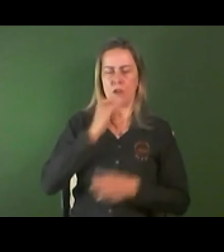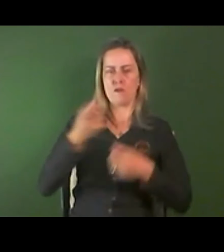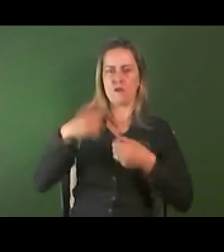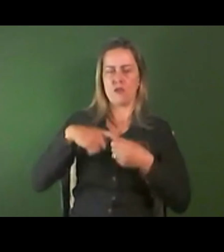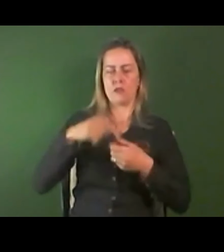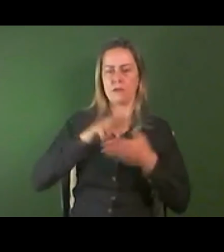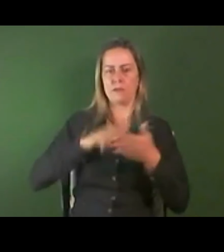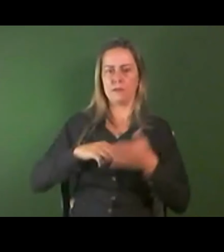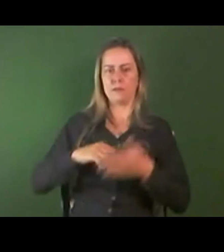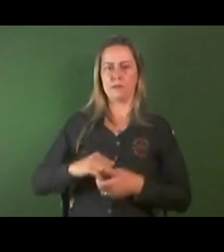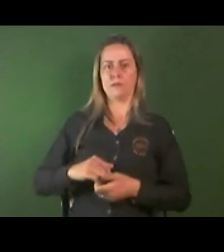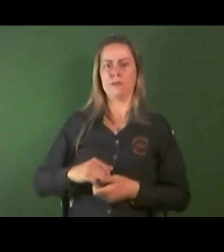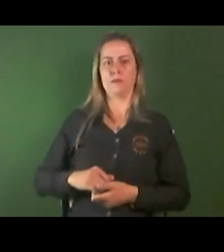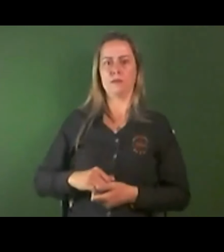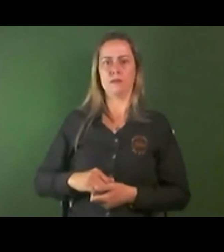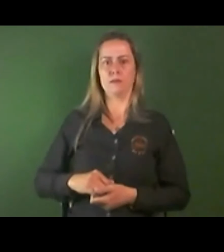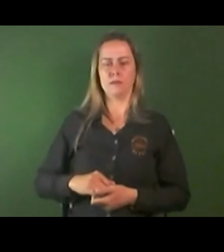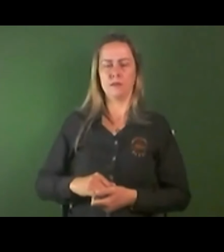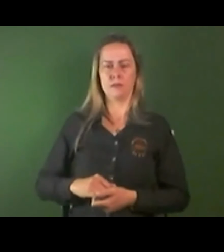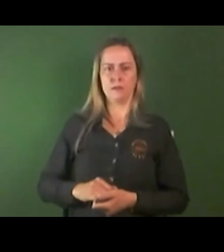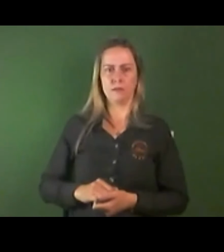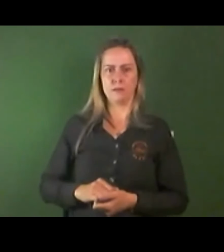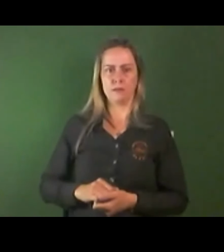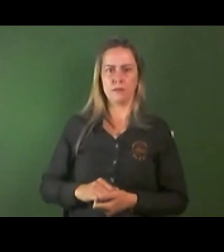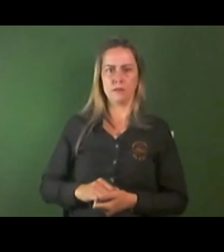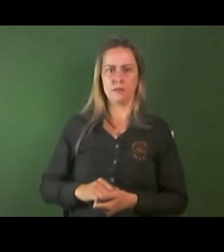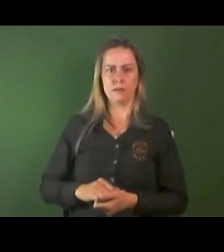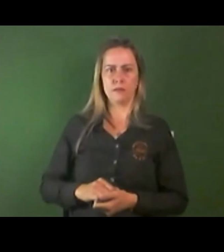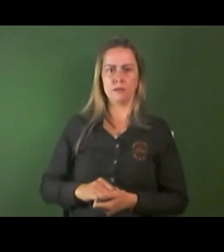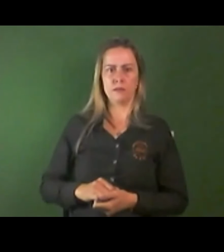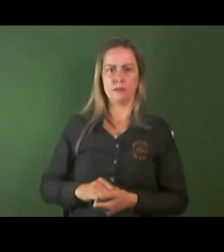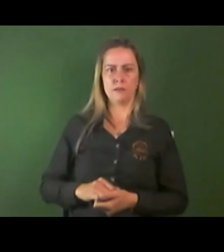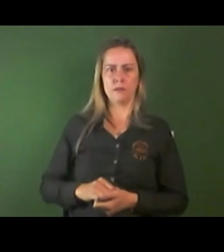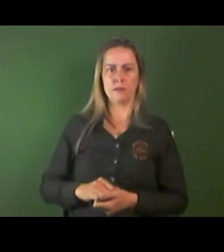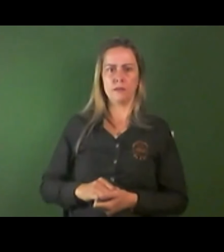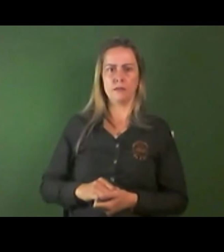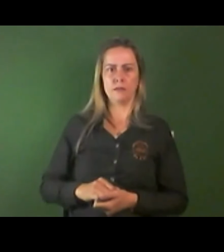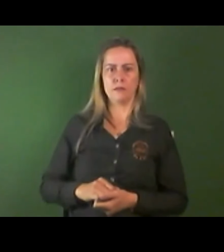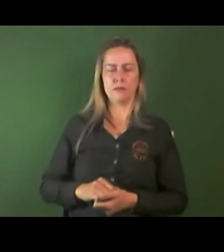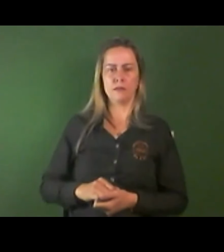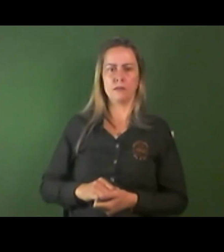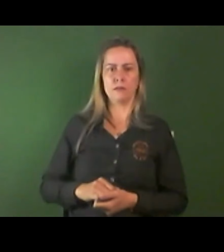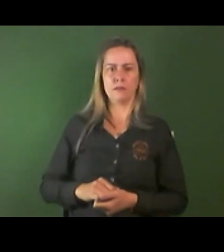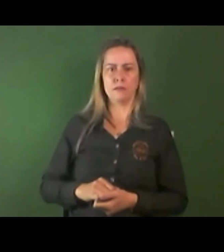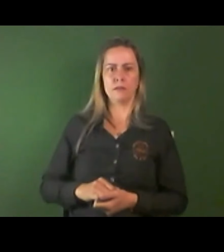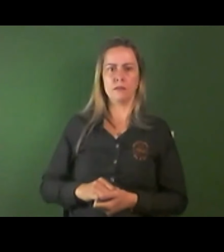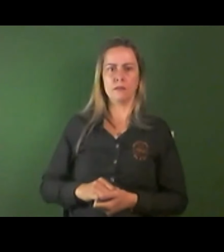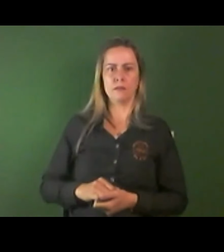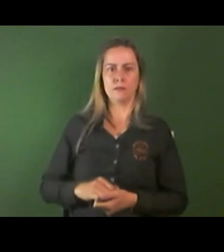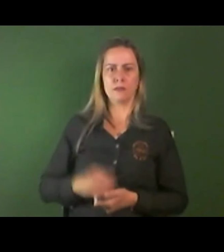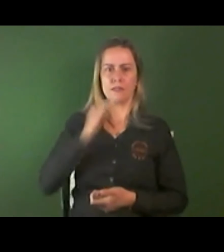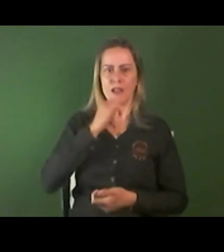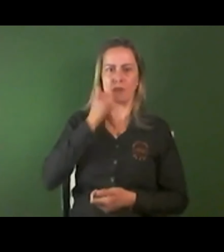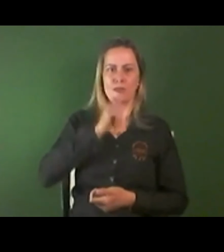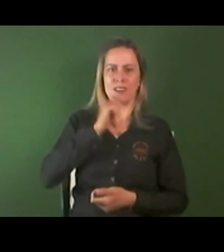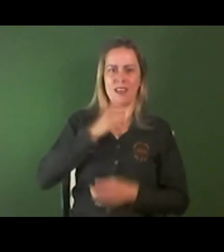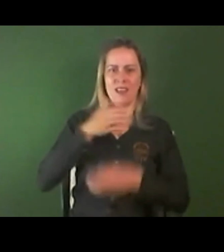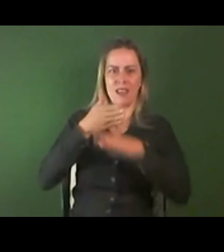para a câmera, para mim, aí a gente fica se vendo, pelo menos, senão fica um papo maluco, né? E aí a moça da Libras pode entrar um